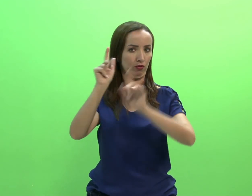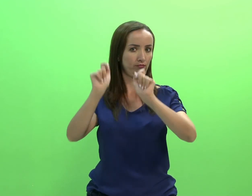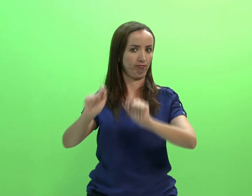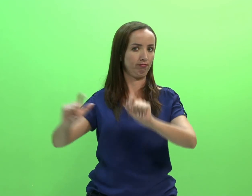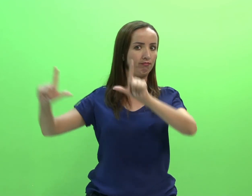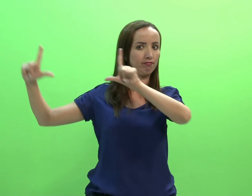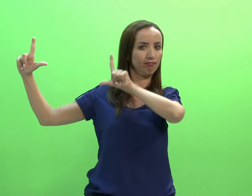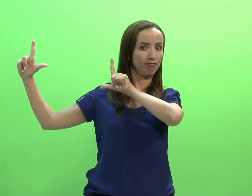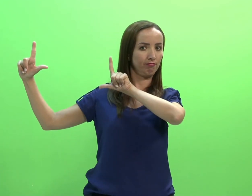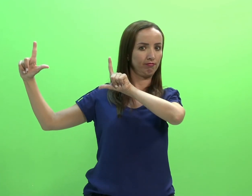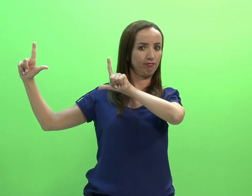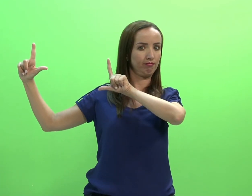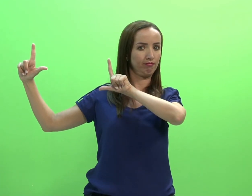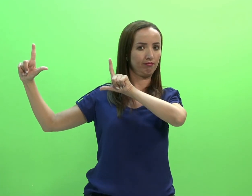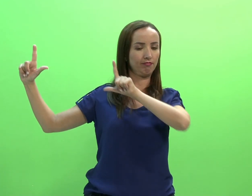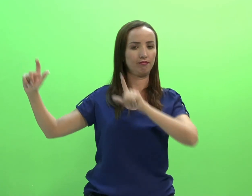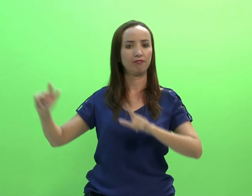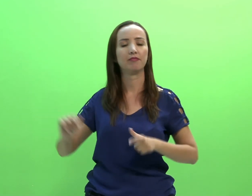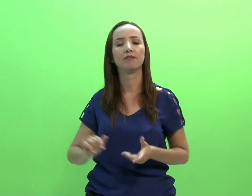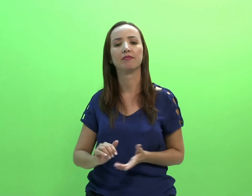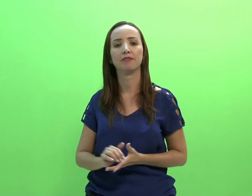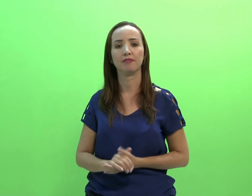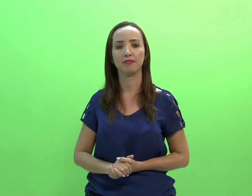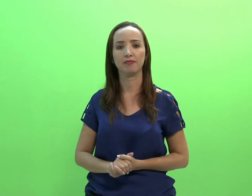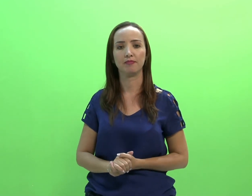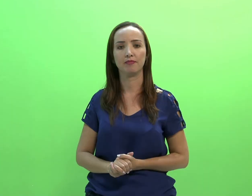conceito. Veja.